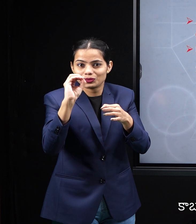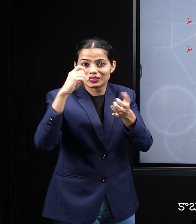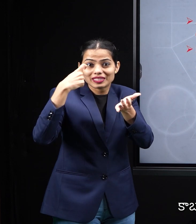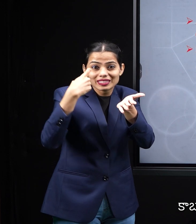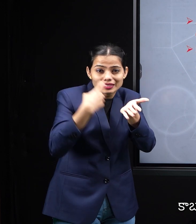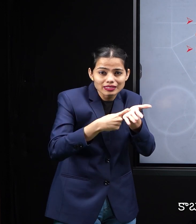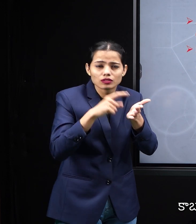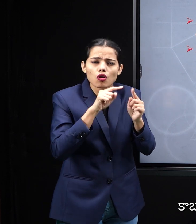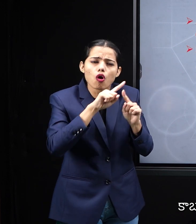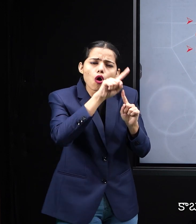OQ